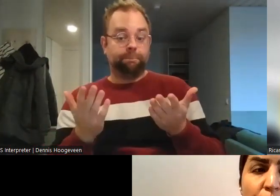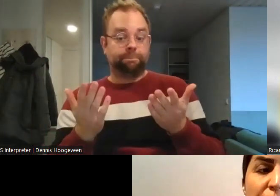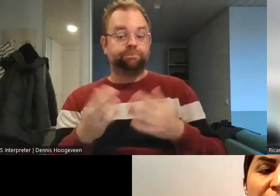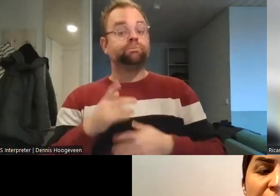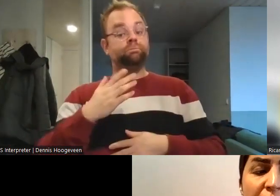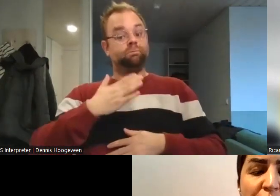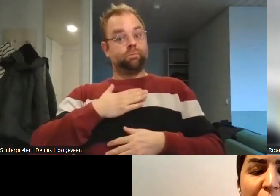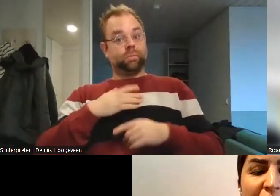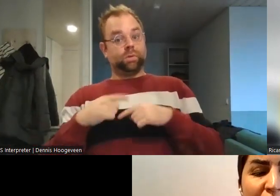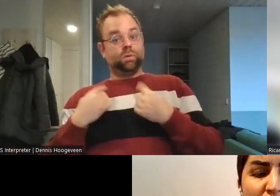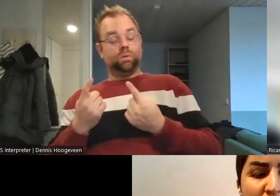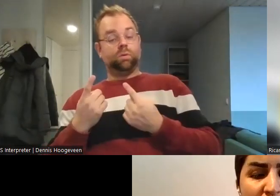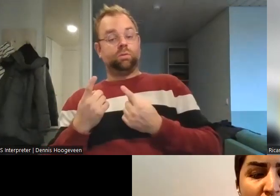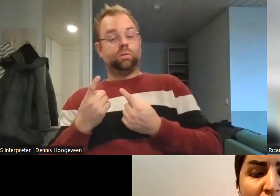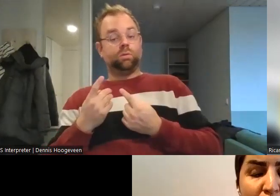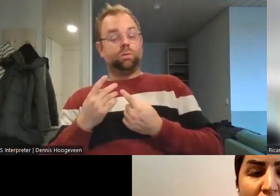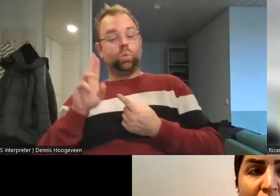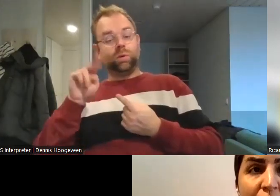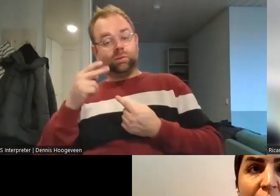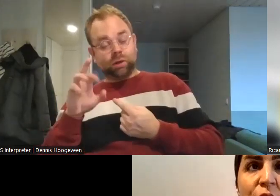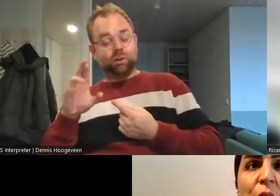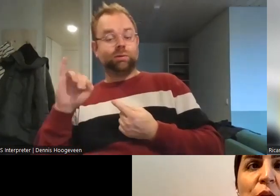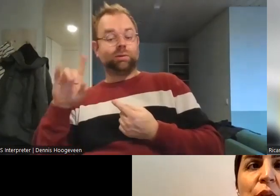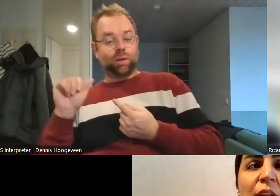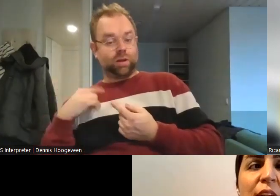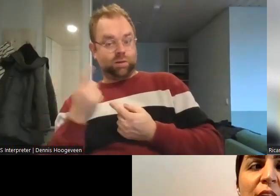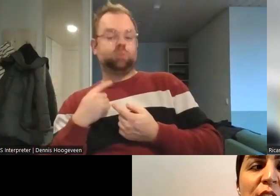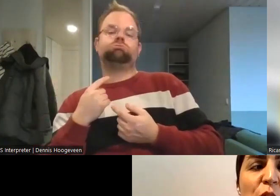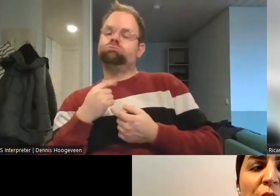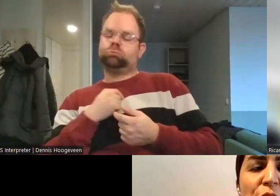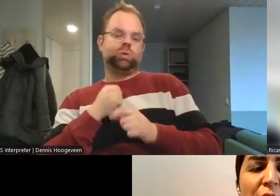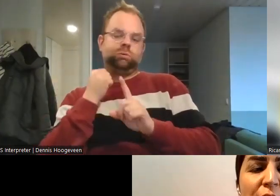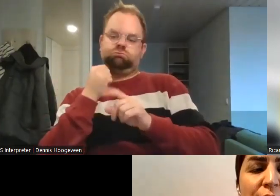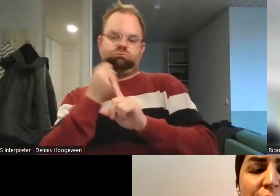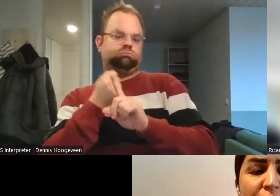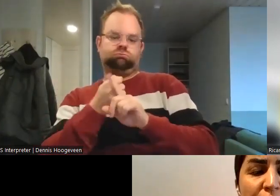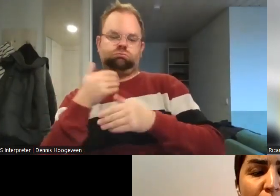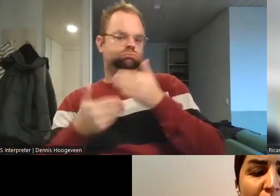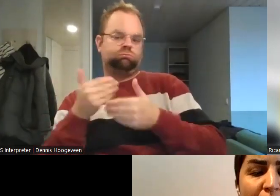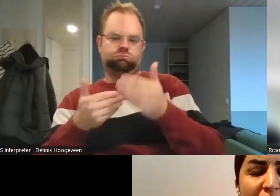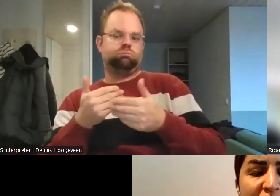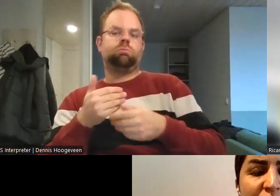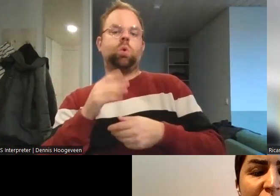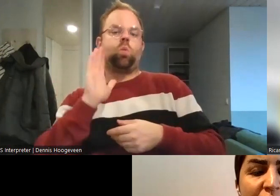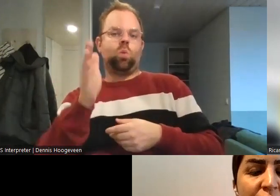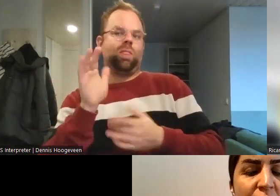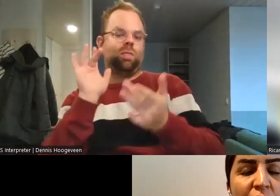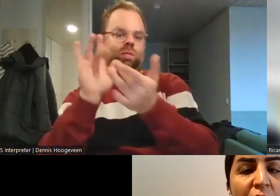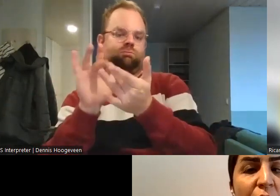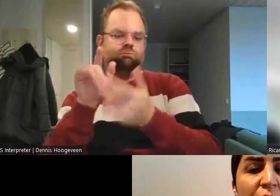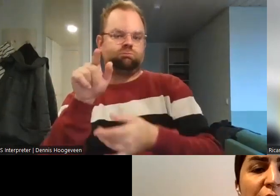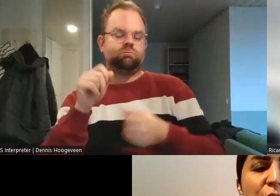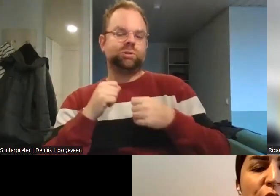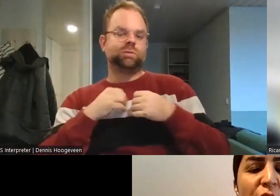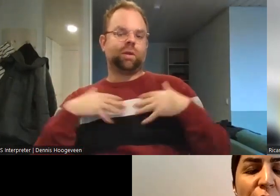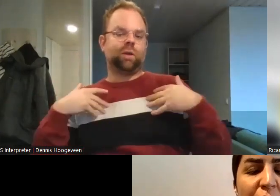avec l'équipe de l'UNHCR sur les violences sexistes. Nous allons continuer à travailler sur un plan d'action et